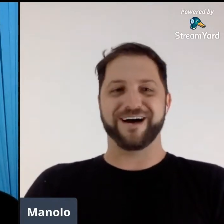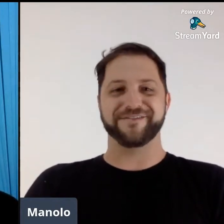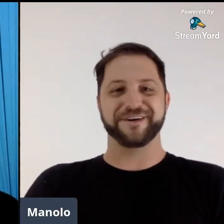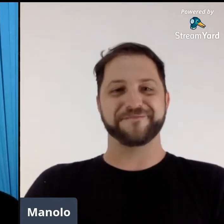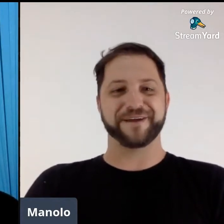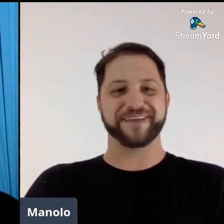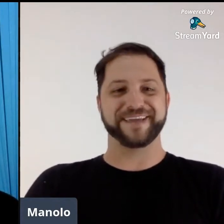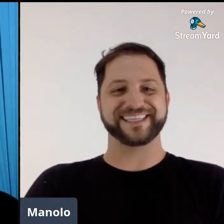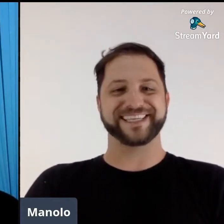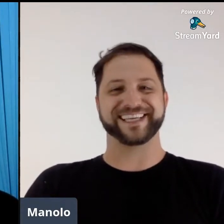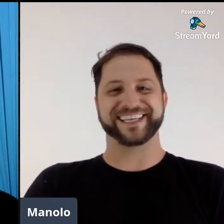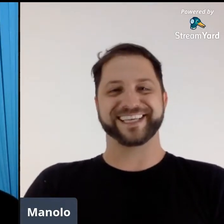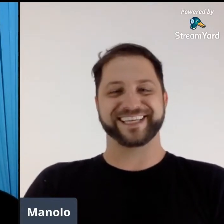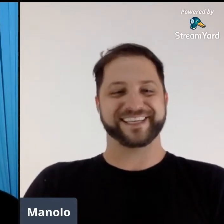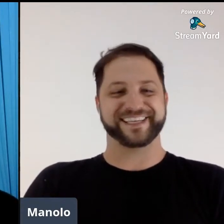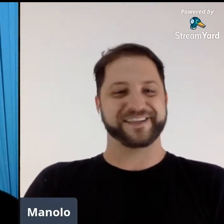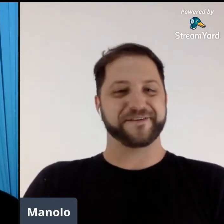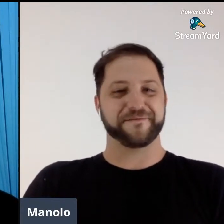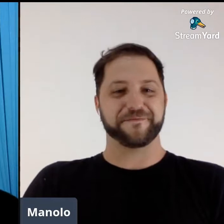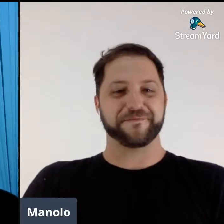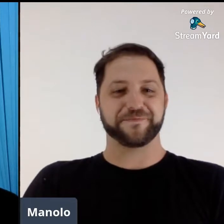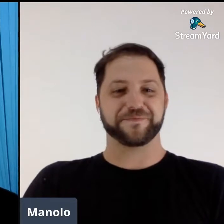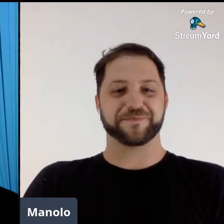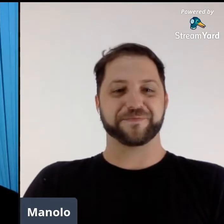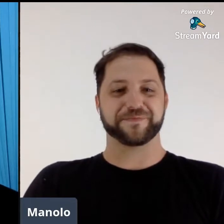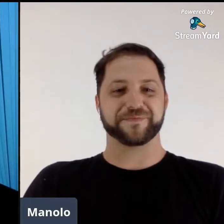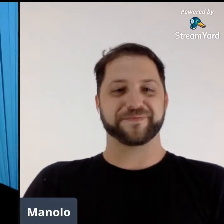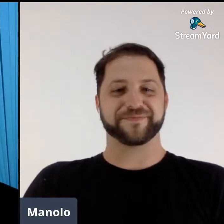muito louvável aí, parabéns.